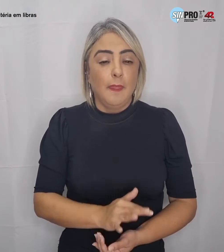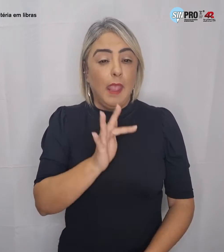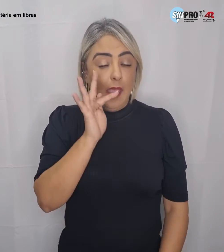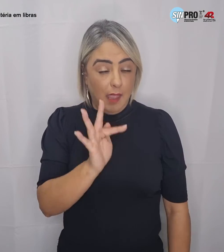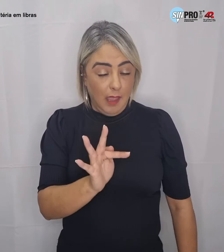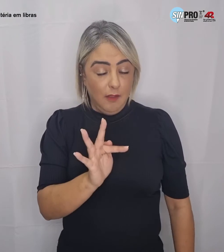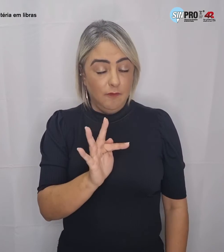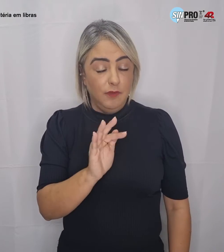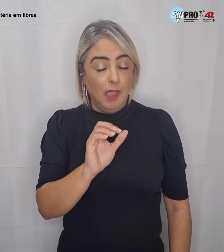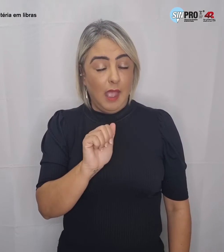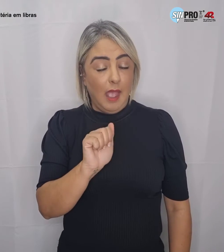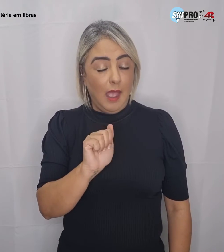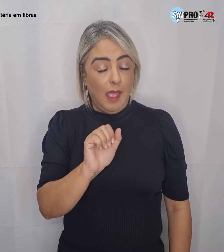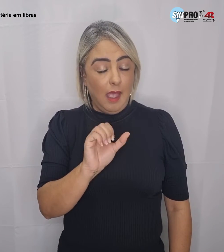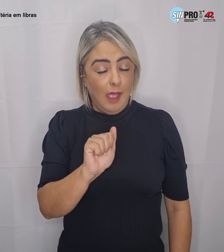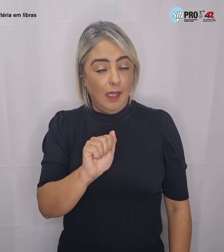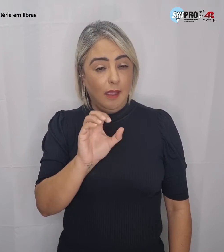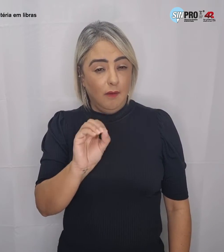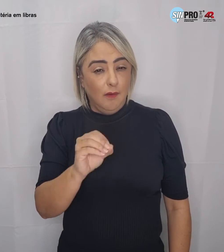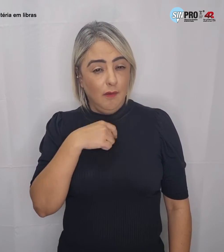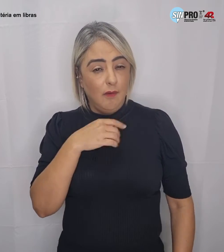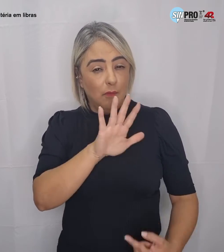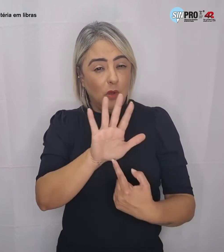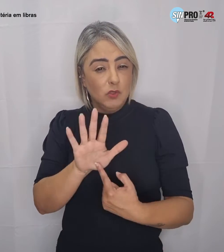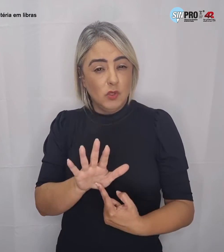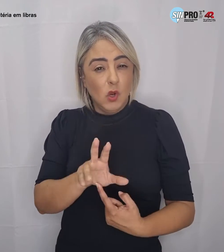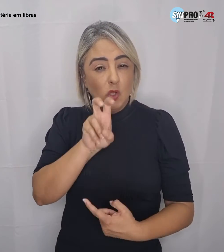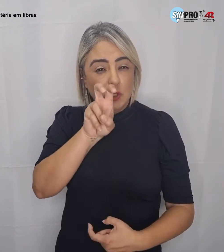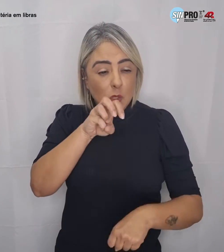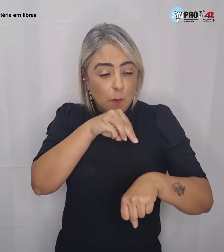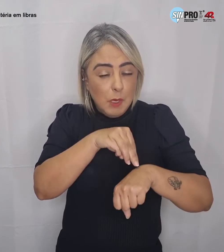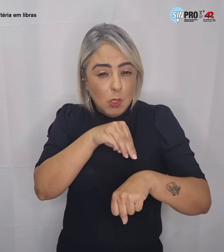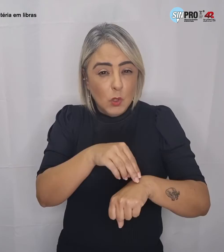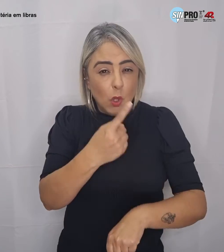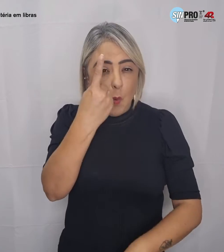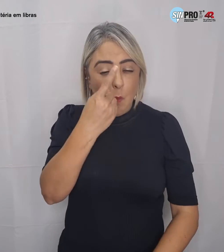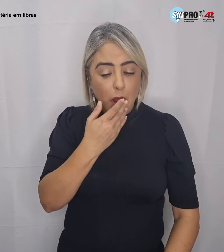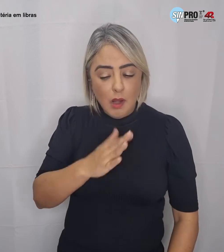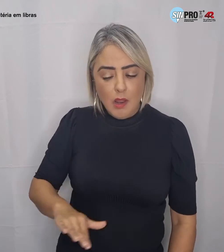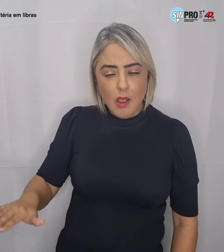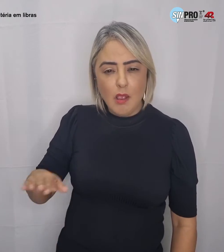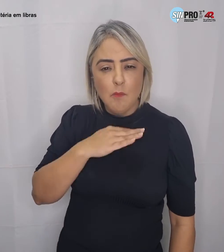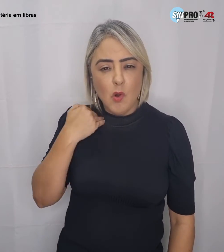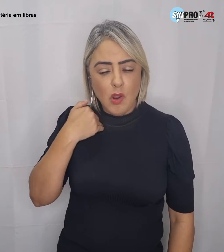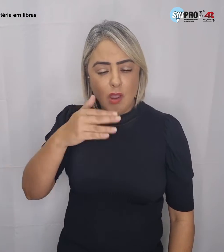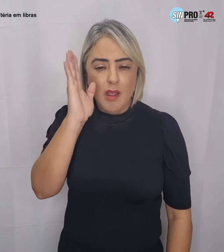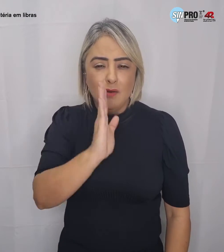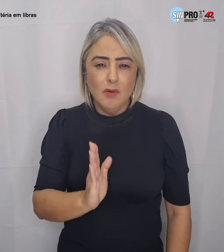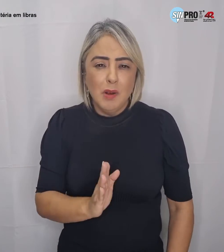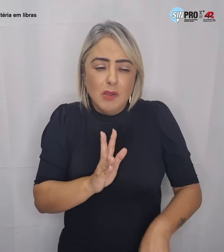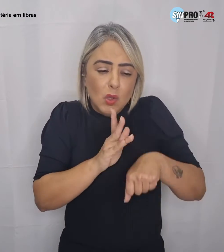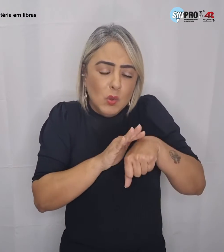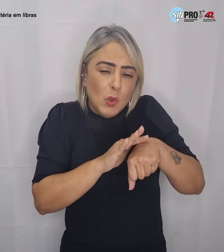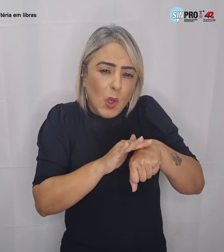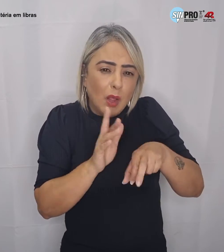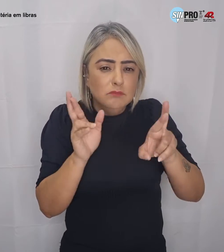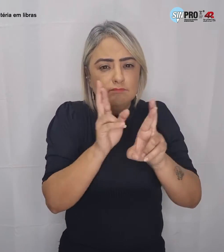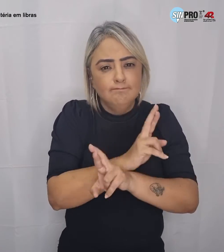FAO revelou que a cada cinco minutos, uma criança morria no Brasil por doenças